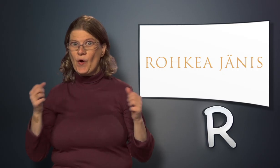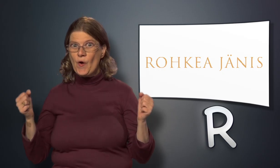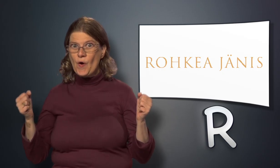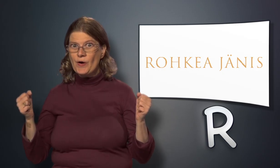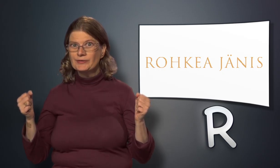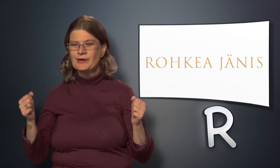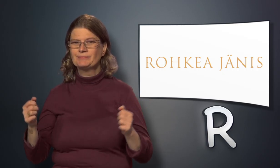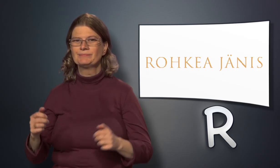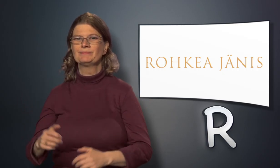Rohkea.